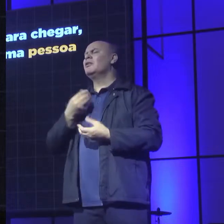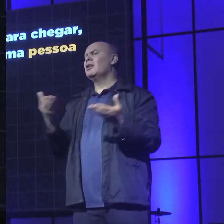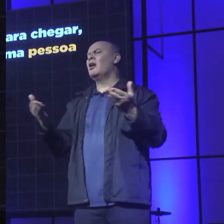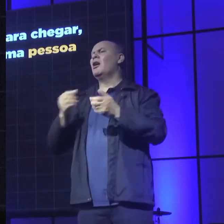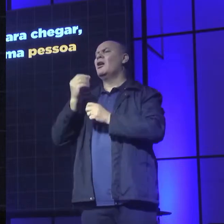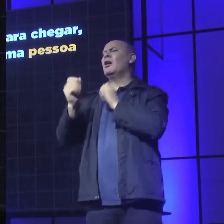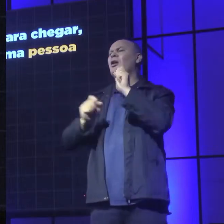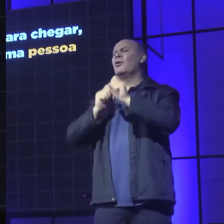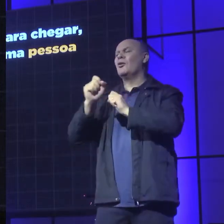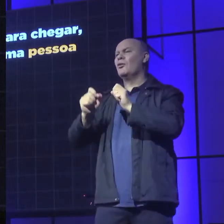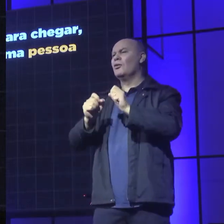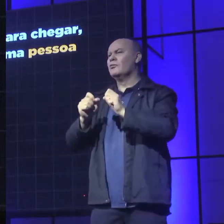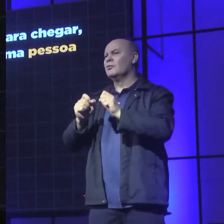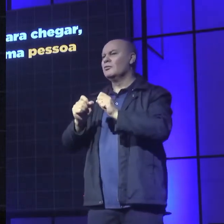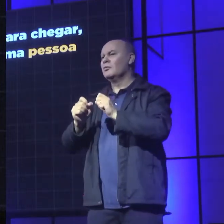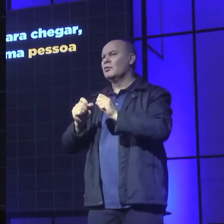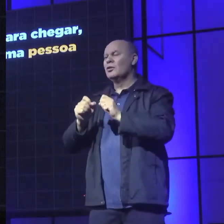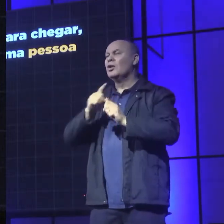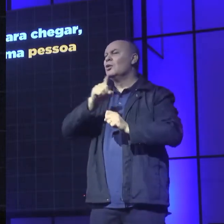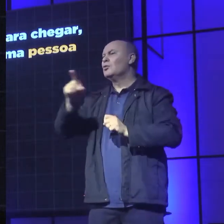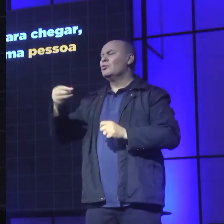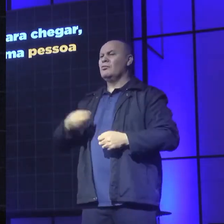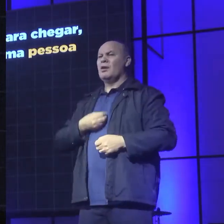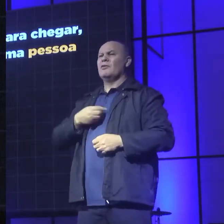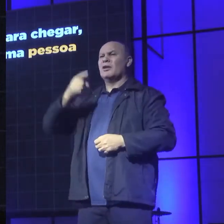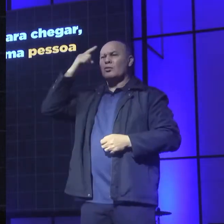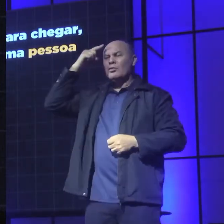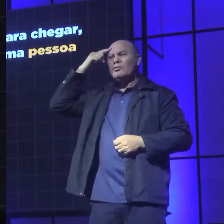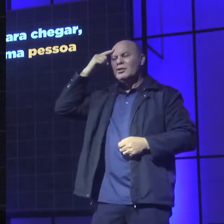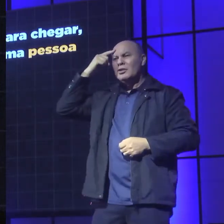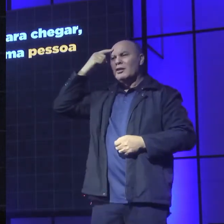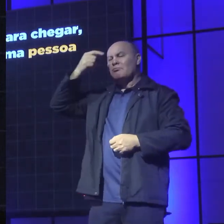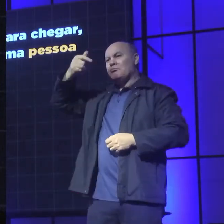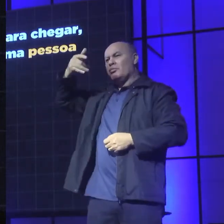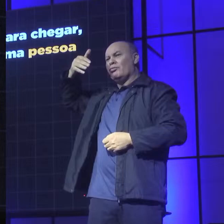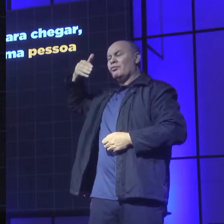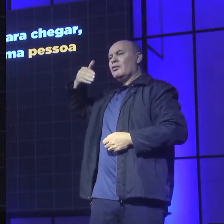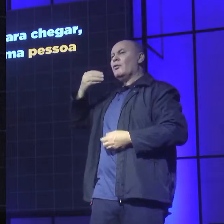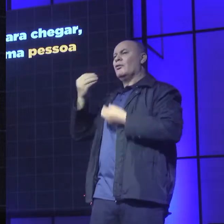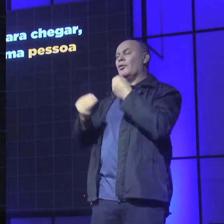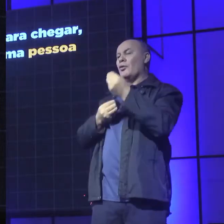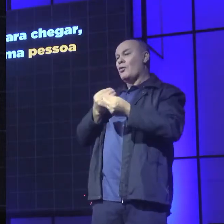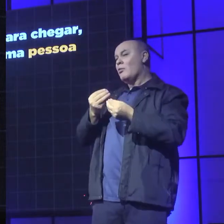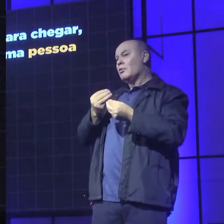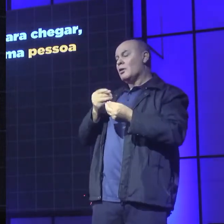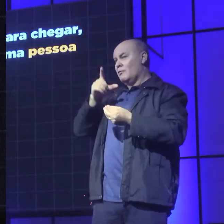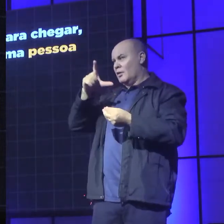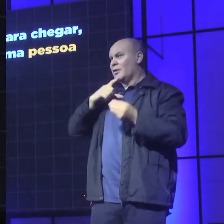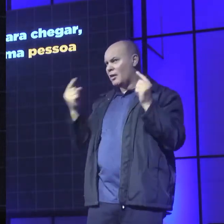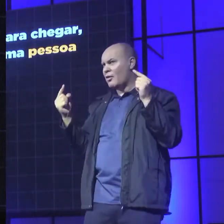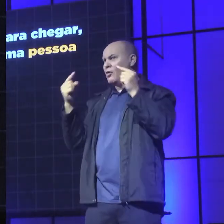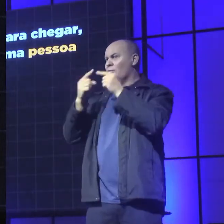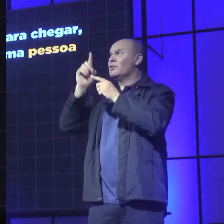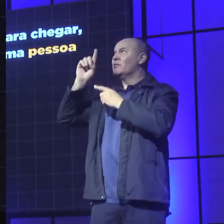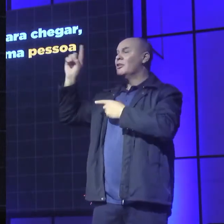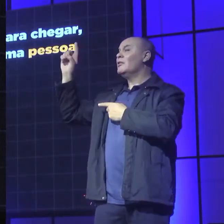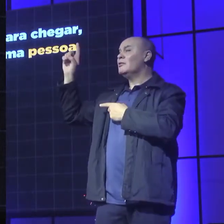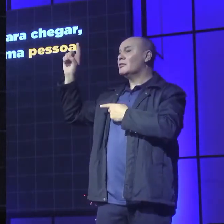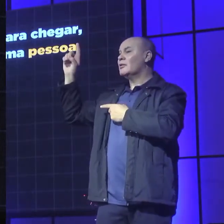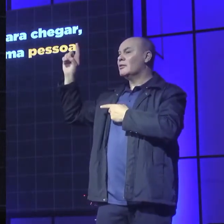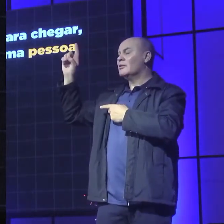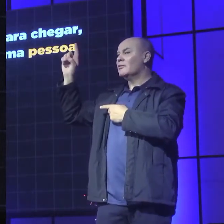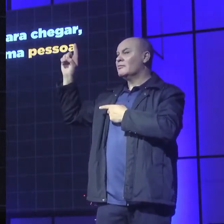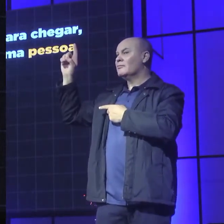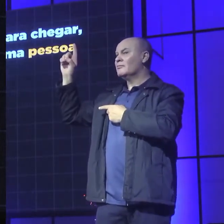dias? É viver em função de Deus, do propósito dele para a minha vida em Cristo Jesus? Vamos